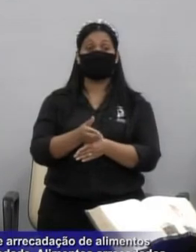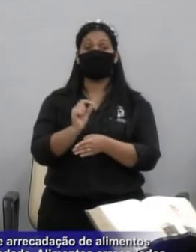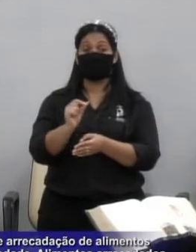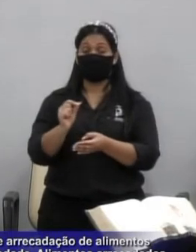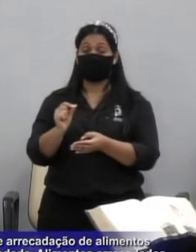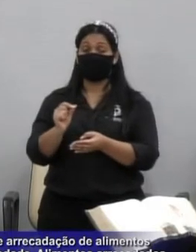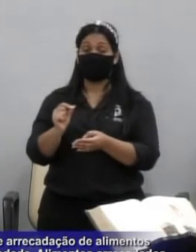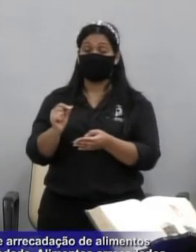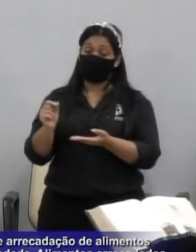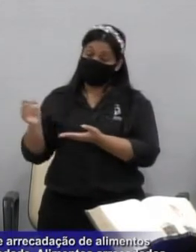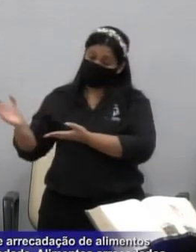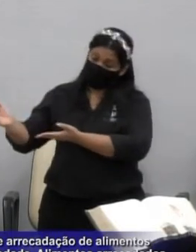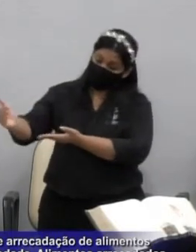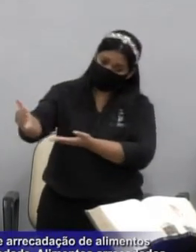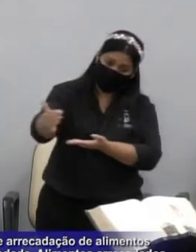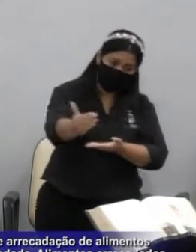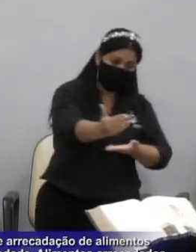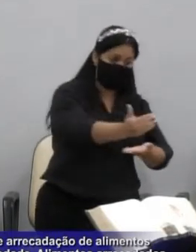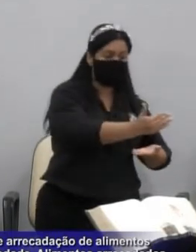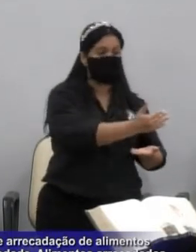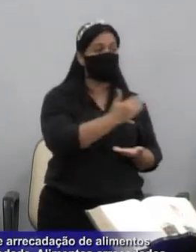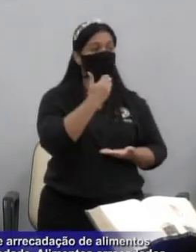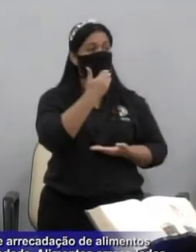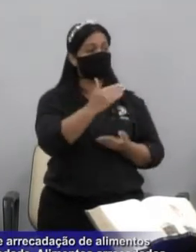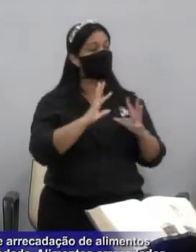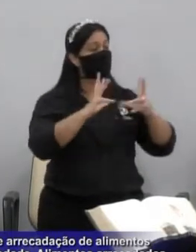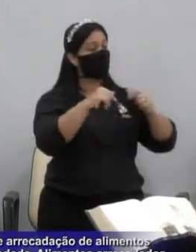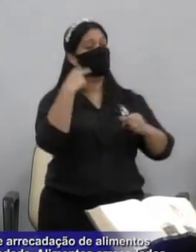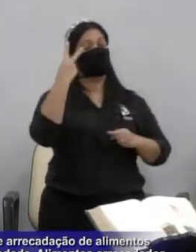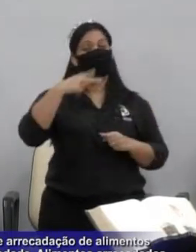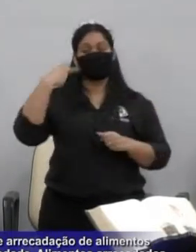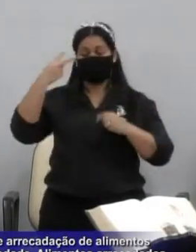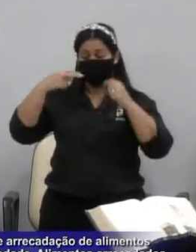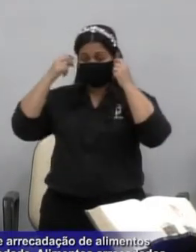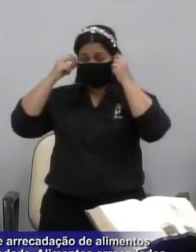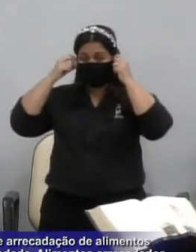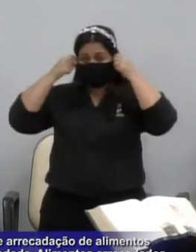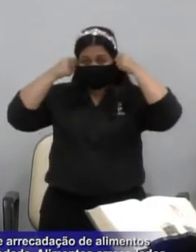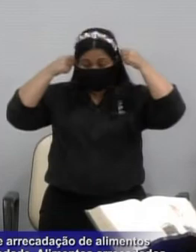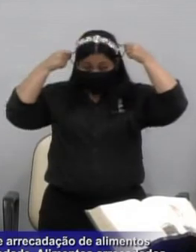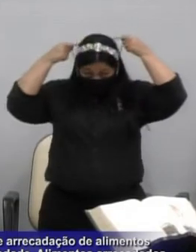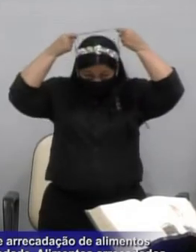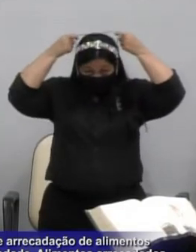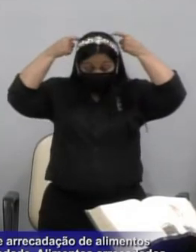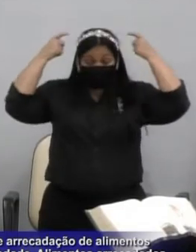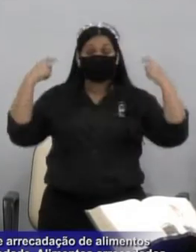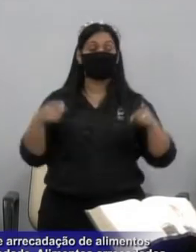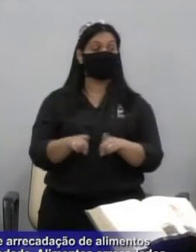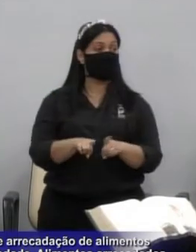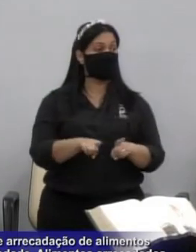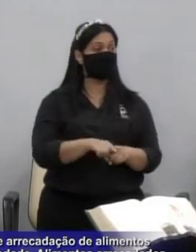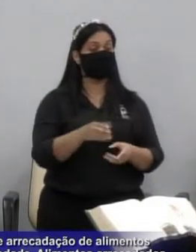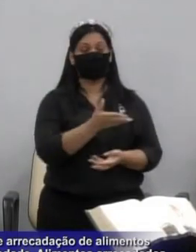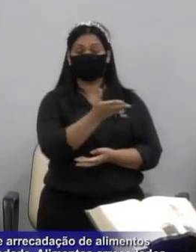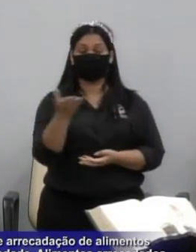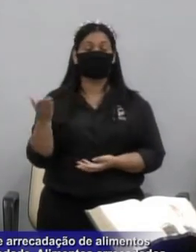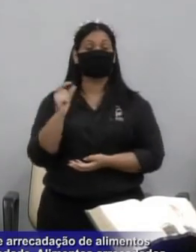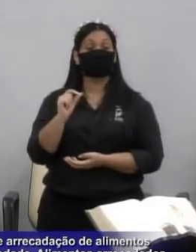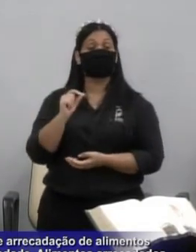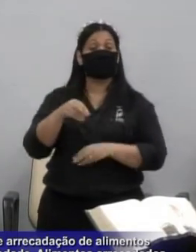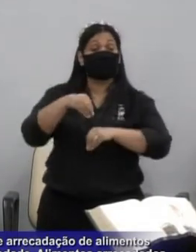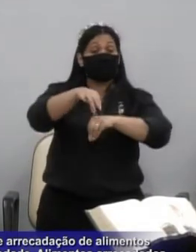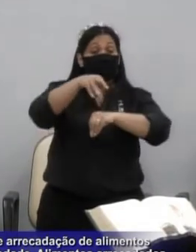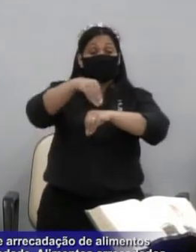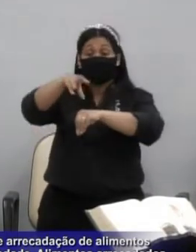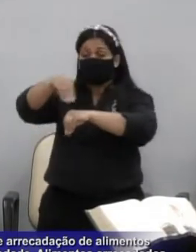arrecadação, nós vamos passar para todos os vereadores, para os assessores, informações, para que as